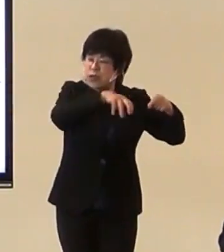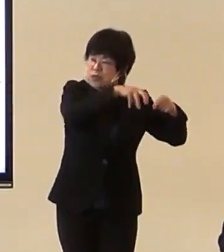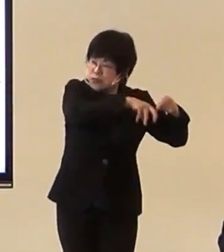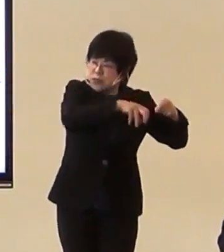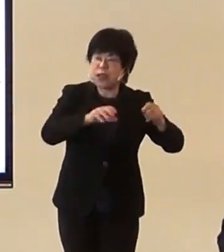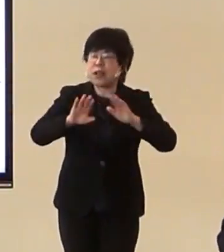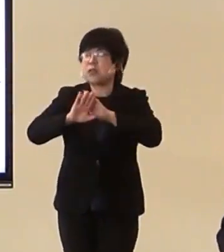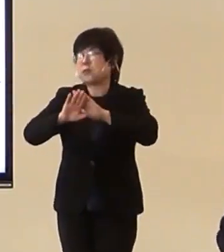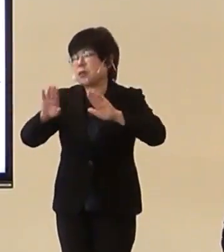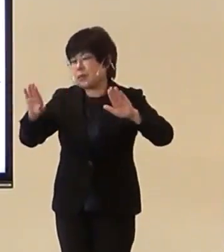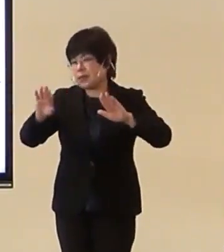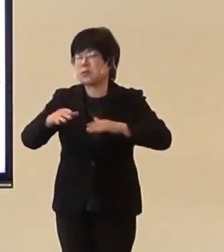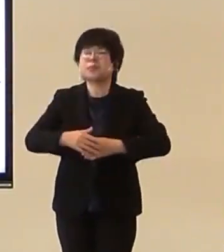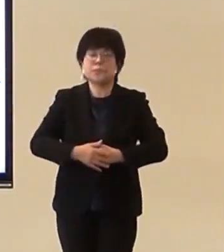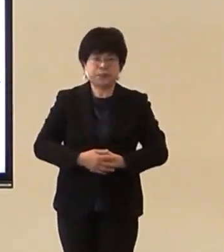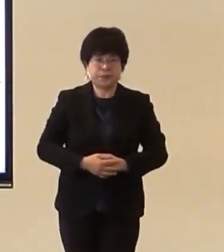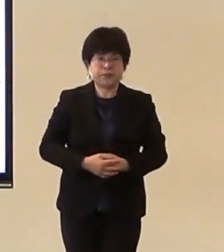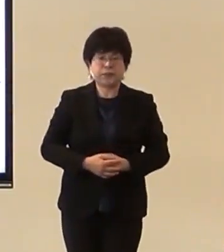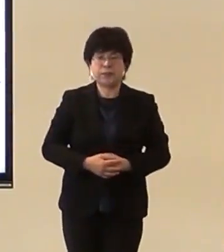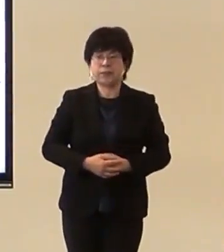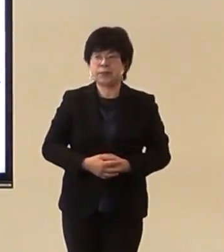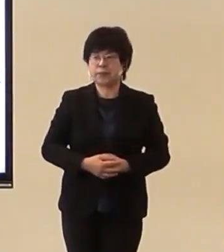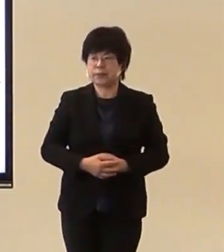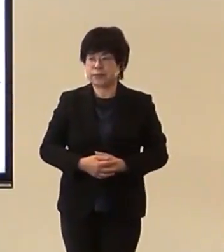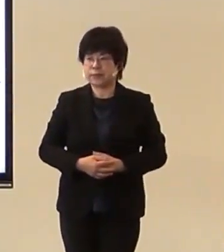させていただきます。